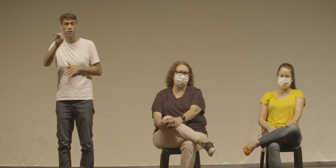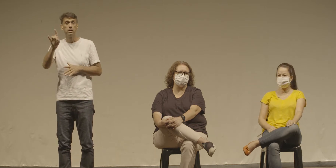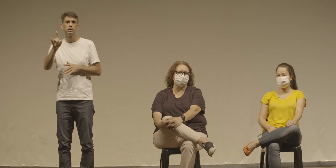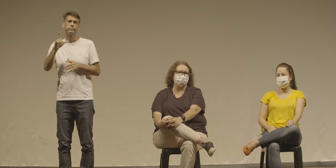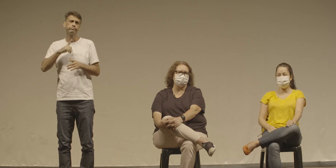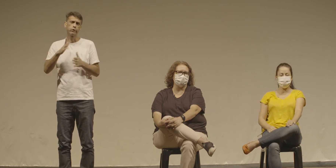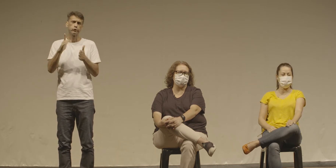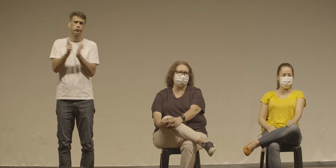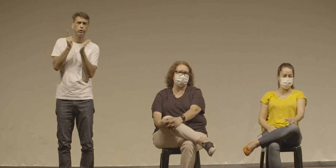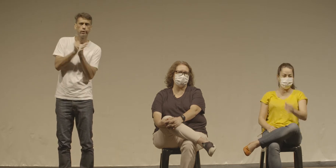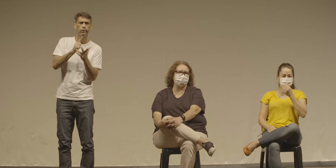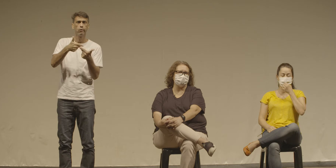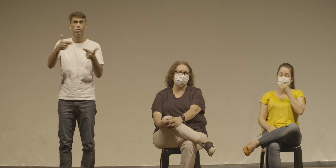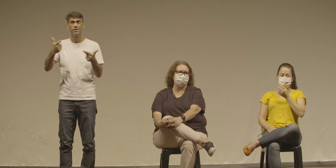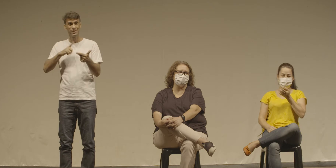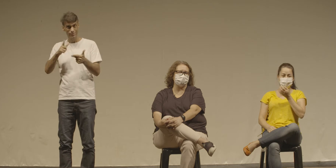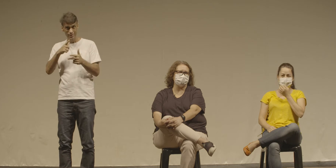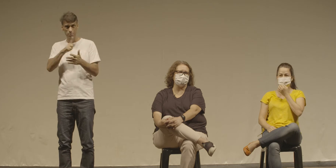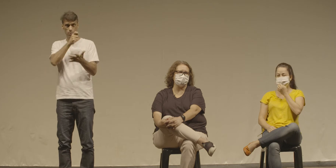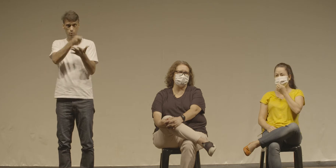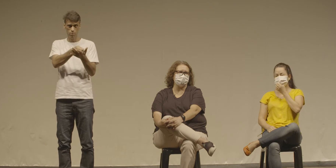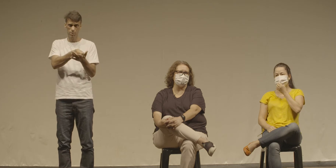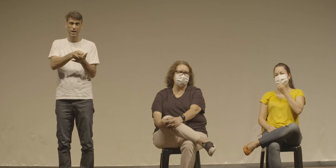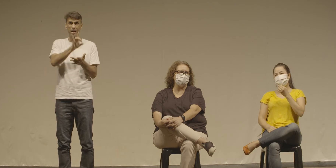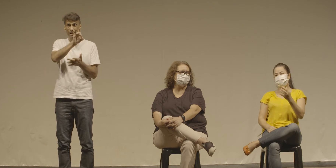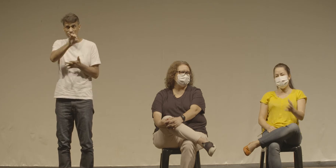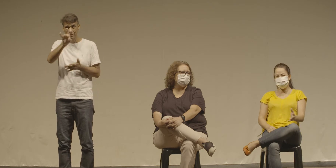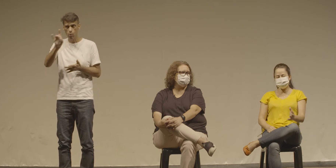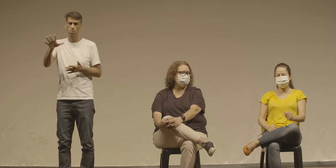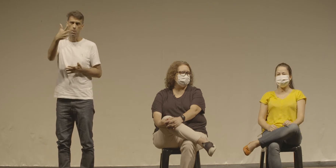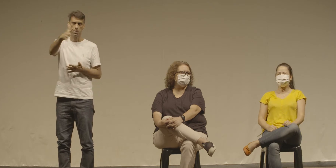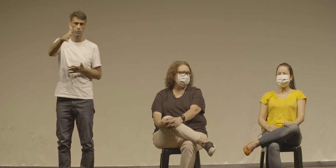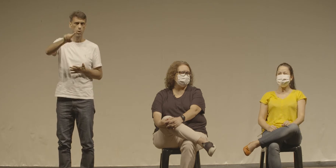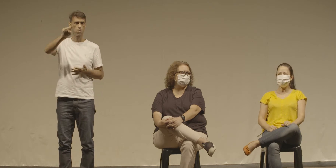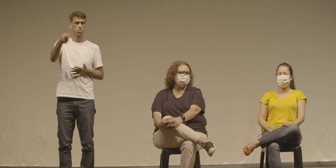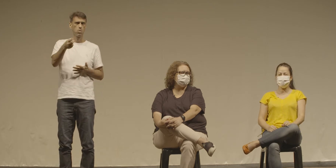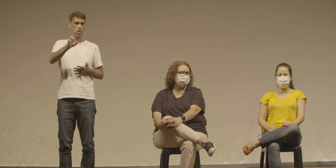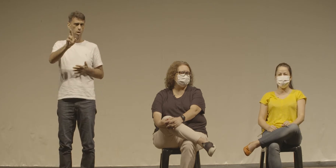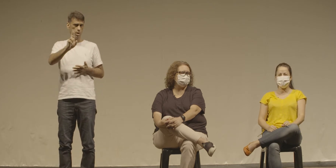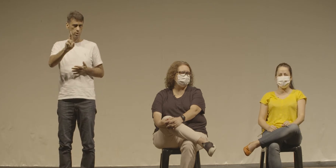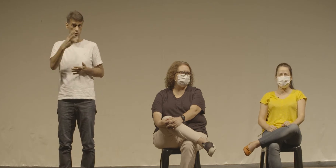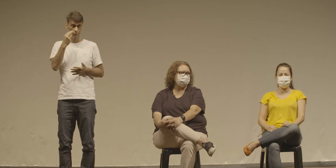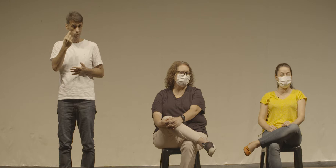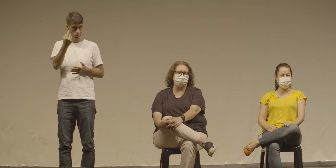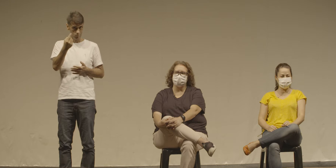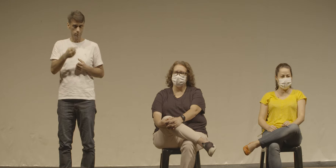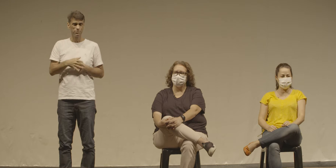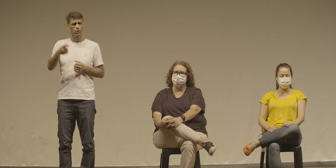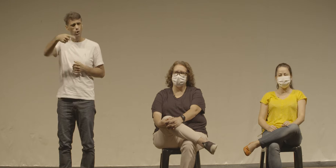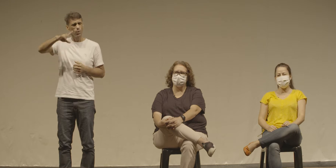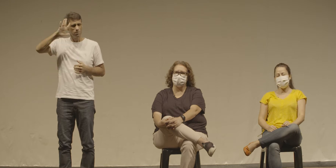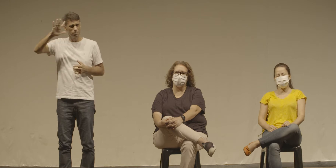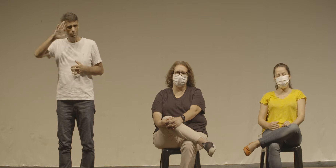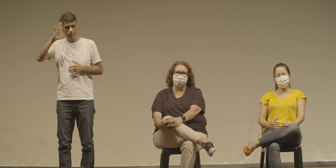comprada individualmente por quase R$1.000. Então, quando a gente pensa em